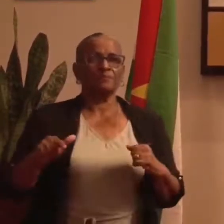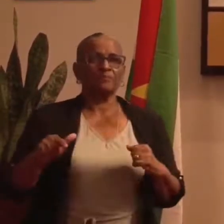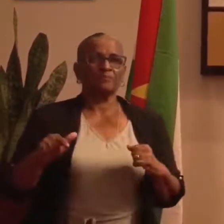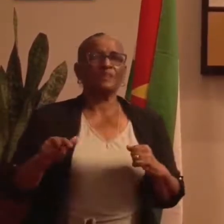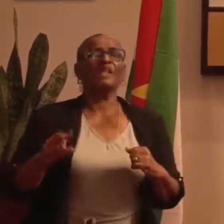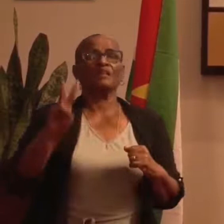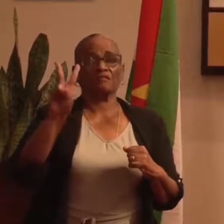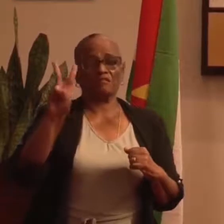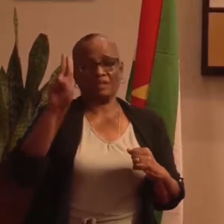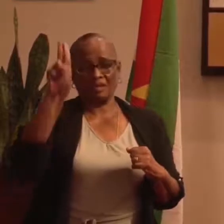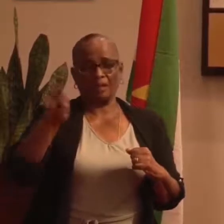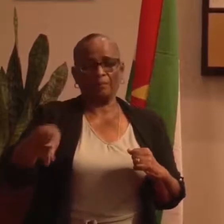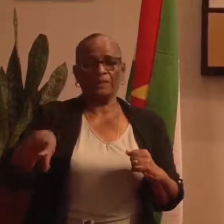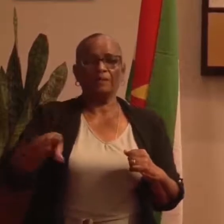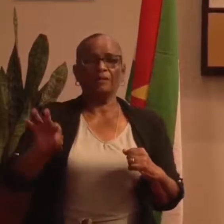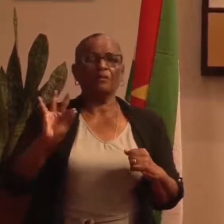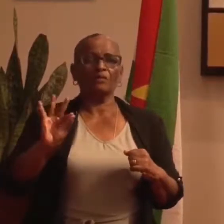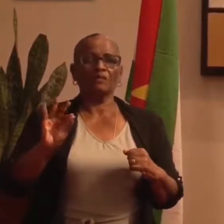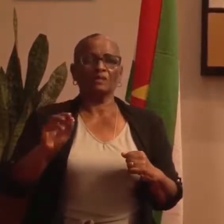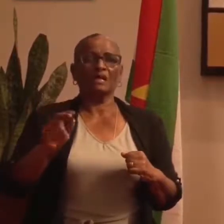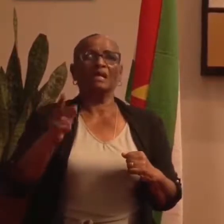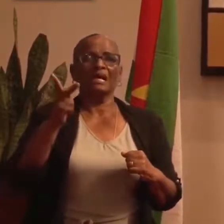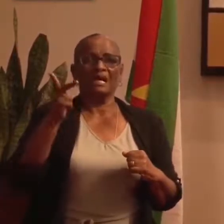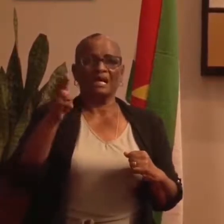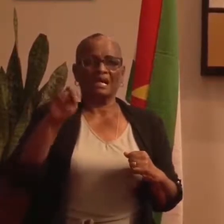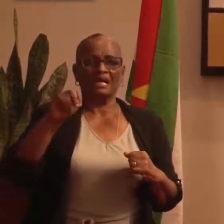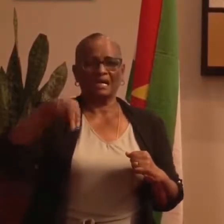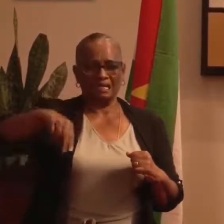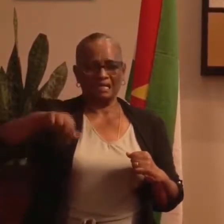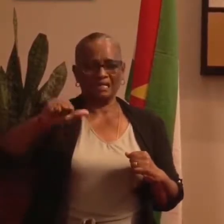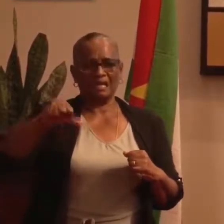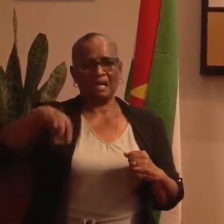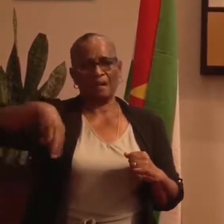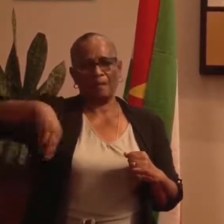van de VHP. Krishna Mathura.